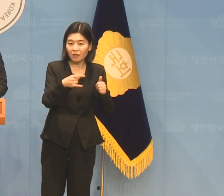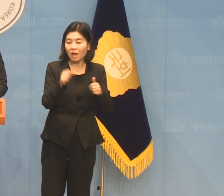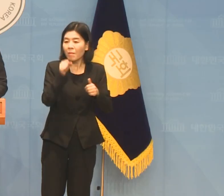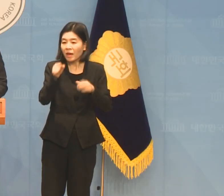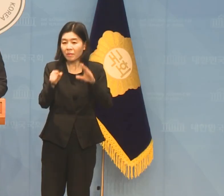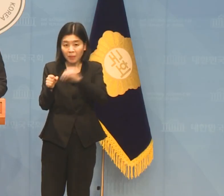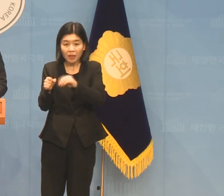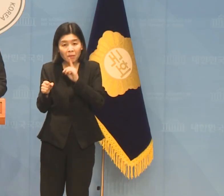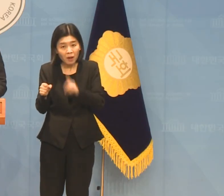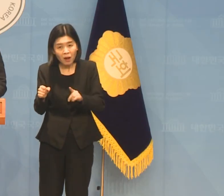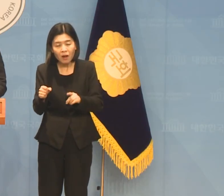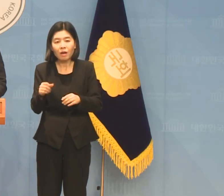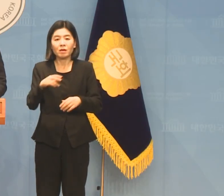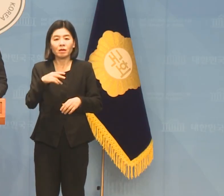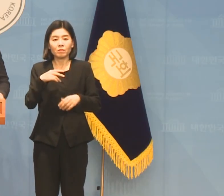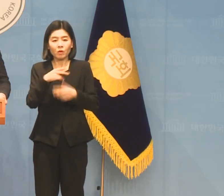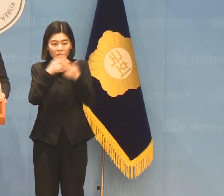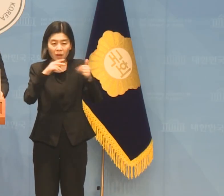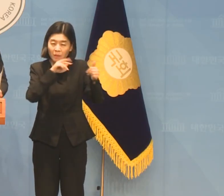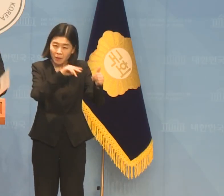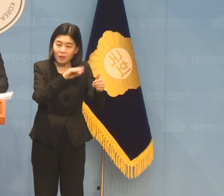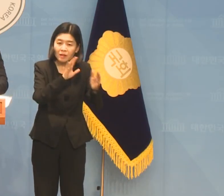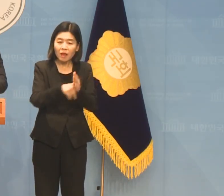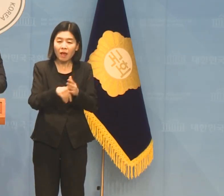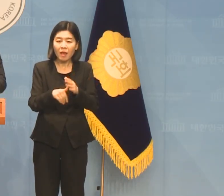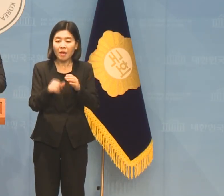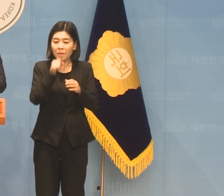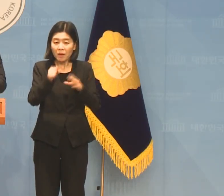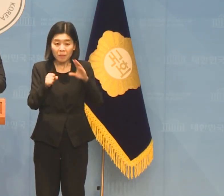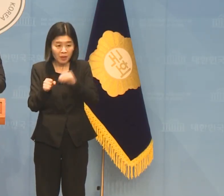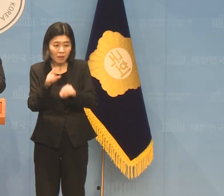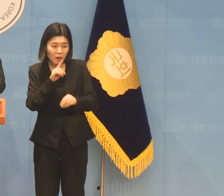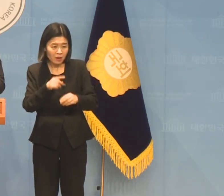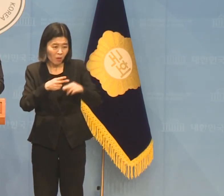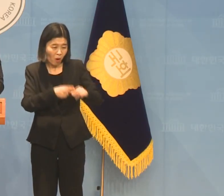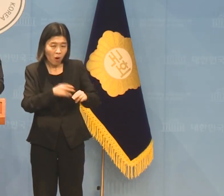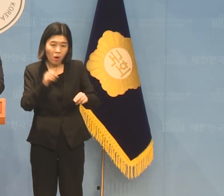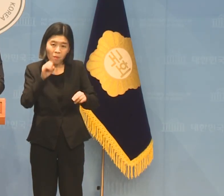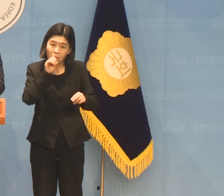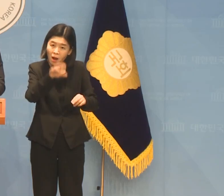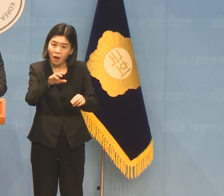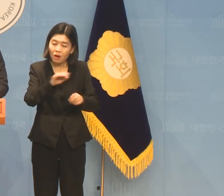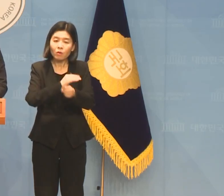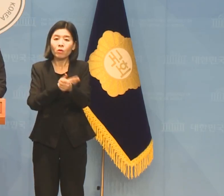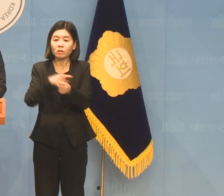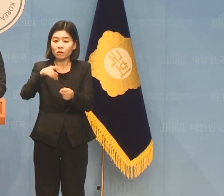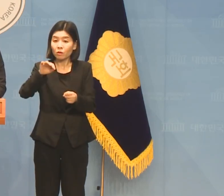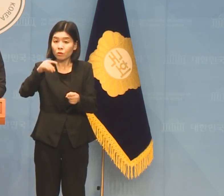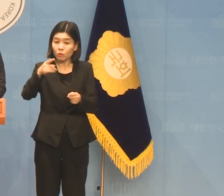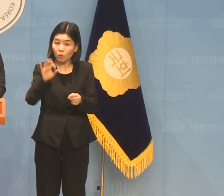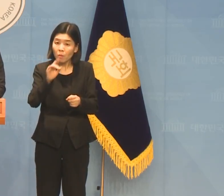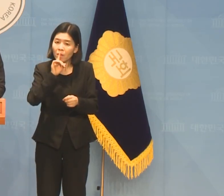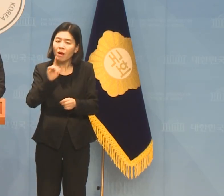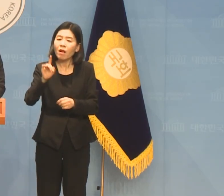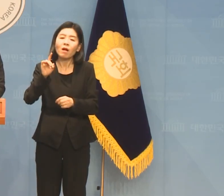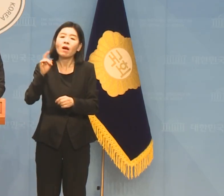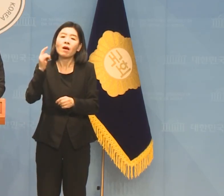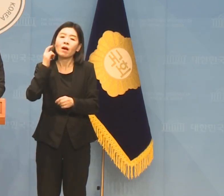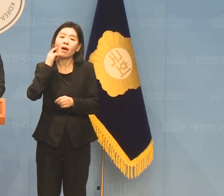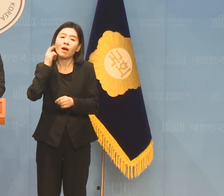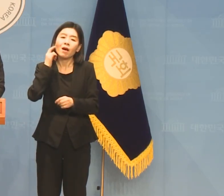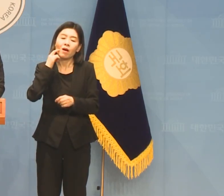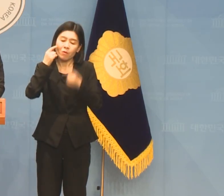마이크까지 꺼버리는 의회 독재 세상이 열렸다고 주장했습니다. 그러나 권성동 원내대표의 주장은 사실관계를 왜곡한 명백한